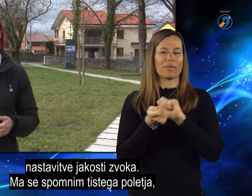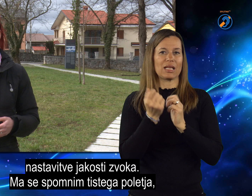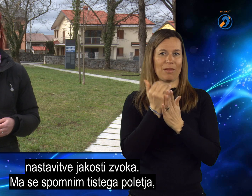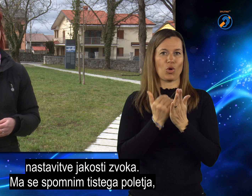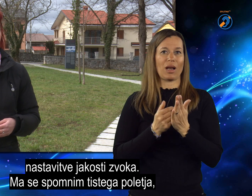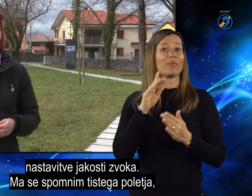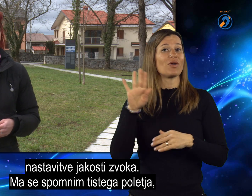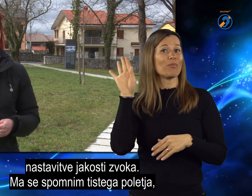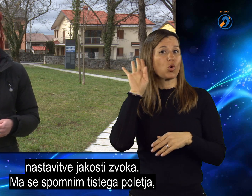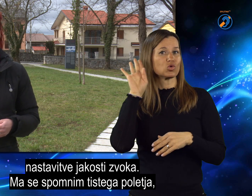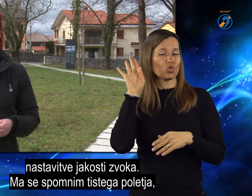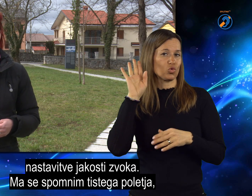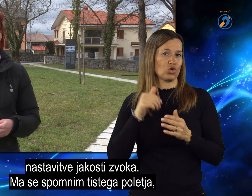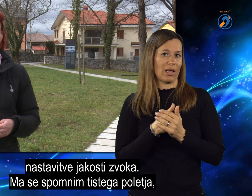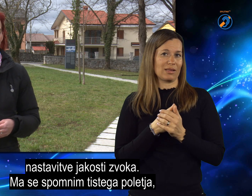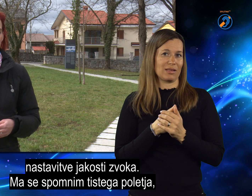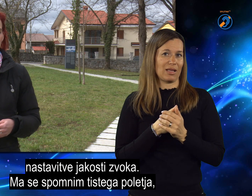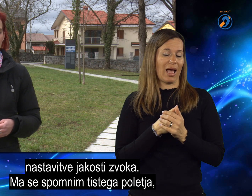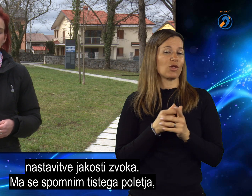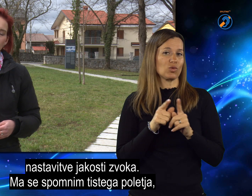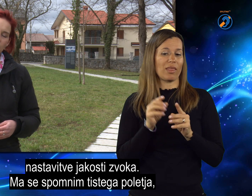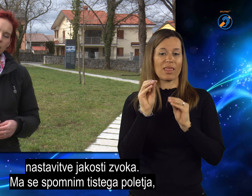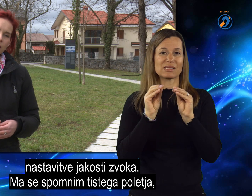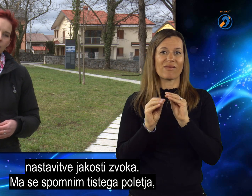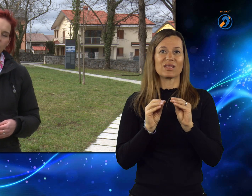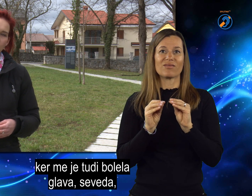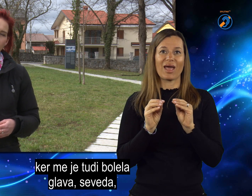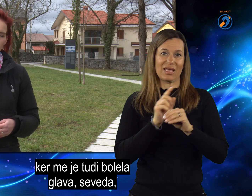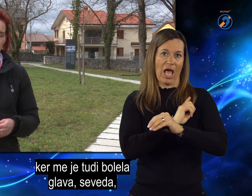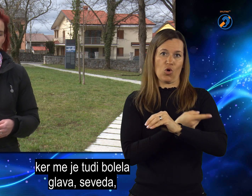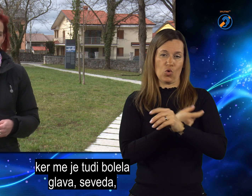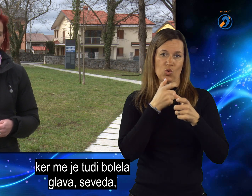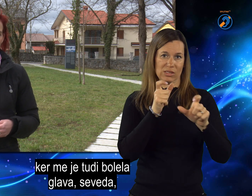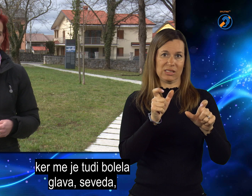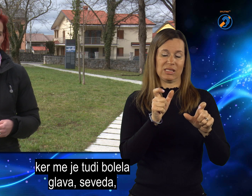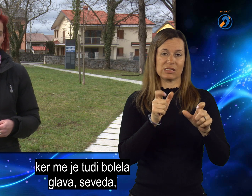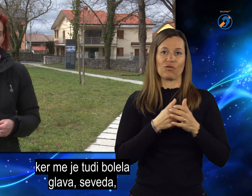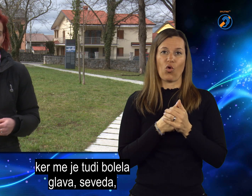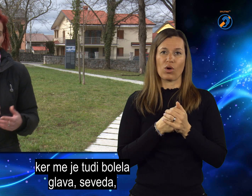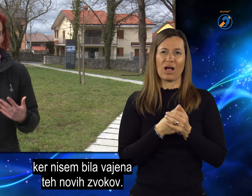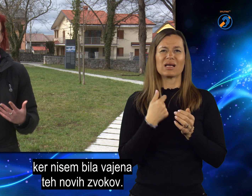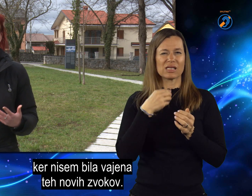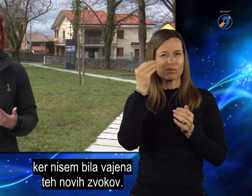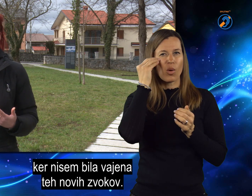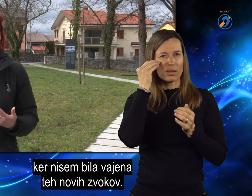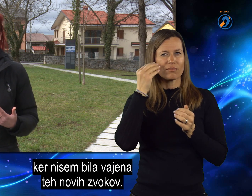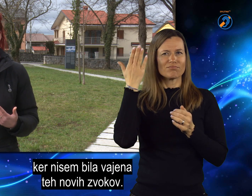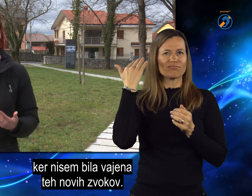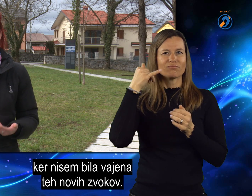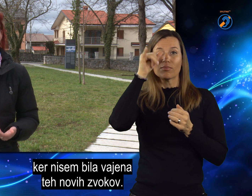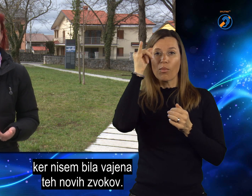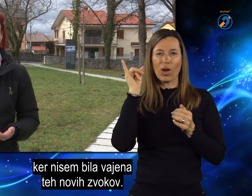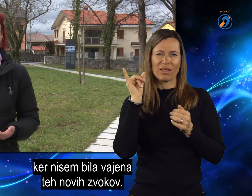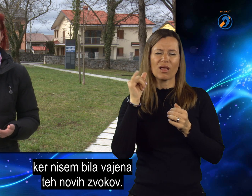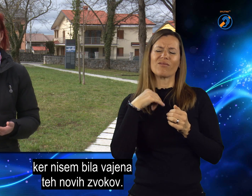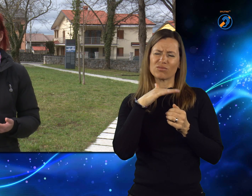zvoka. Ma se spomnim tistega poletja, ki me je tudi bolela glava, seveda, ker nisem bila vajena teh